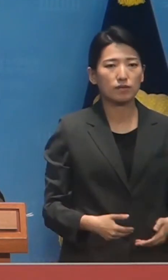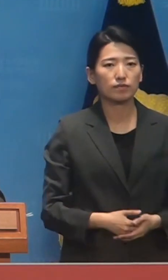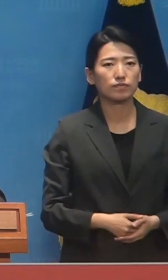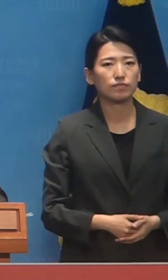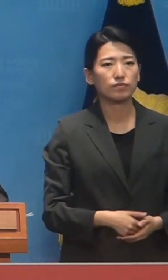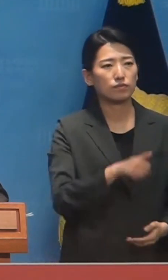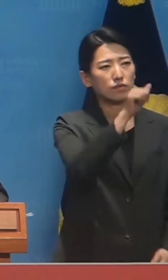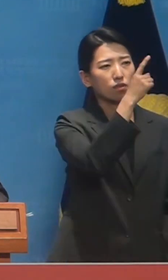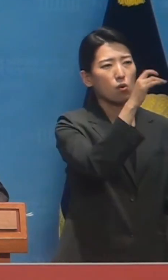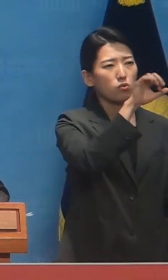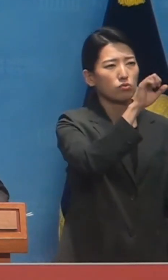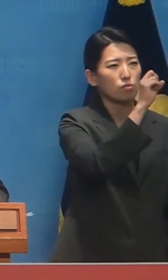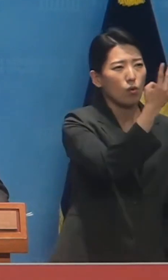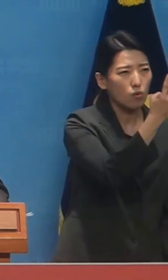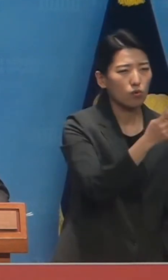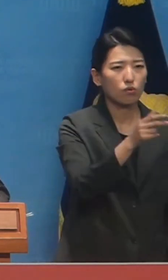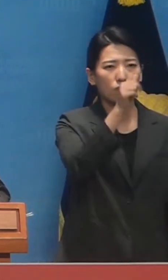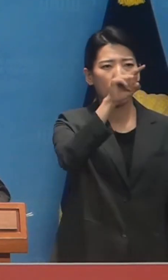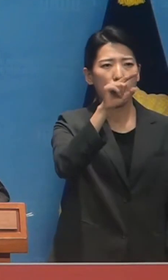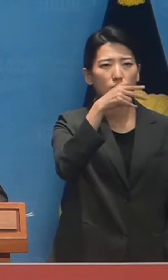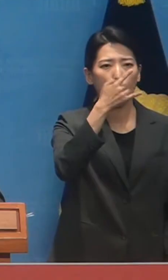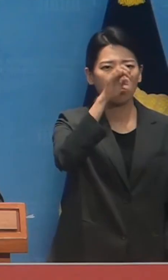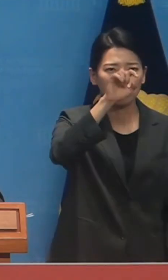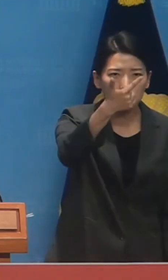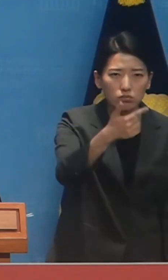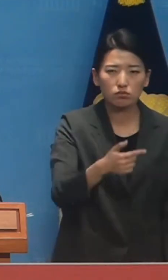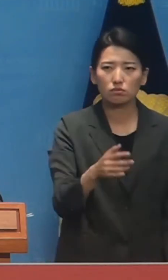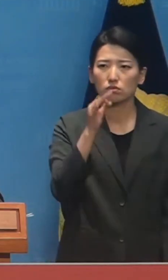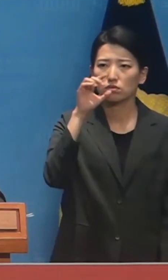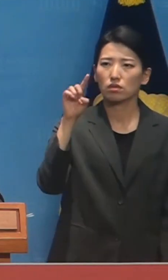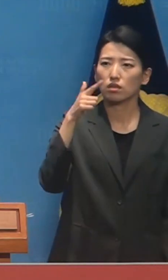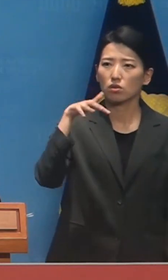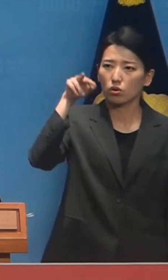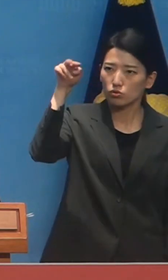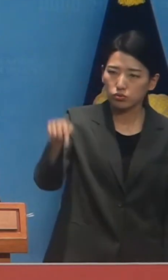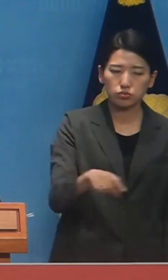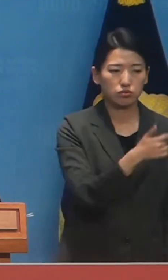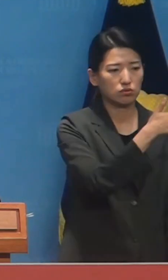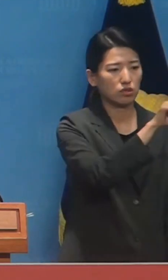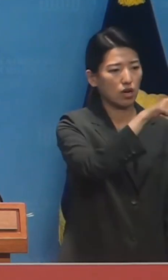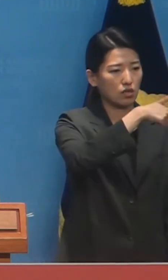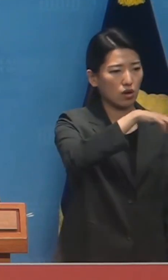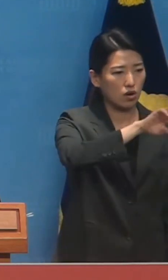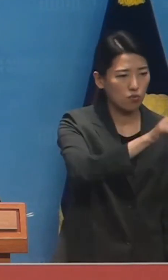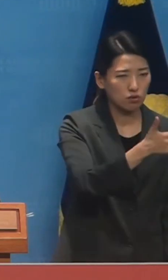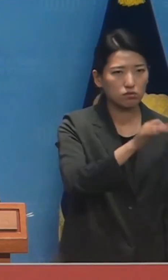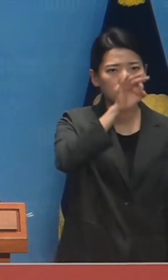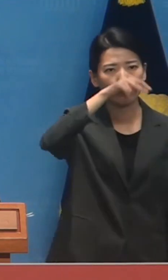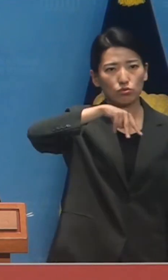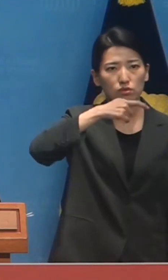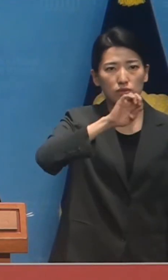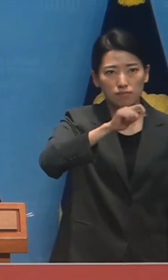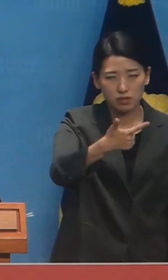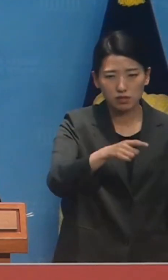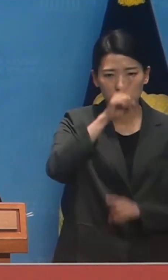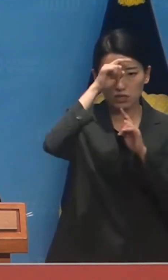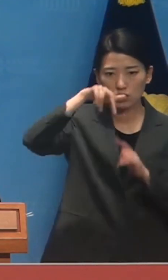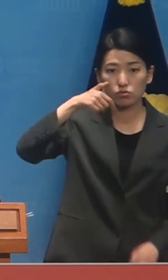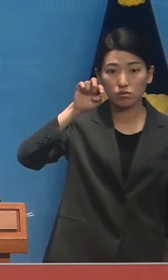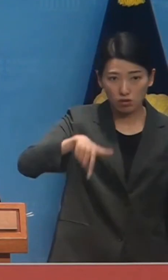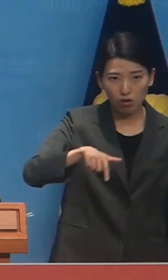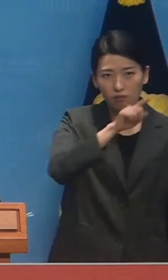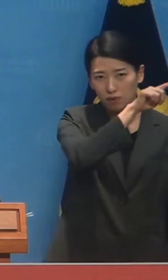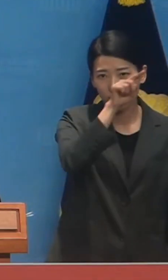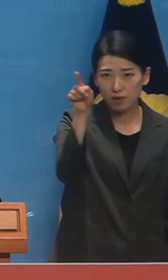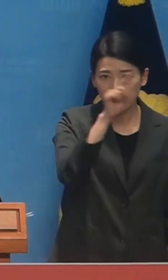씨, 한동훈 씨, 안철수 씨, 나경원 씨, 유승민 씨, 이준석 씨뿐만